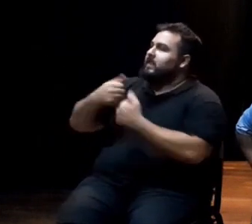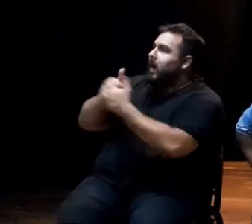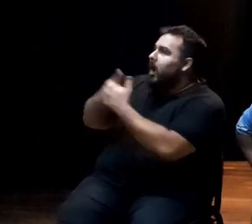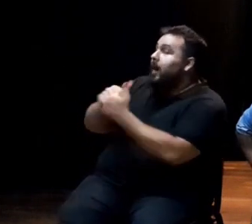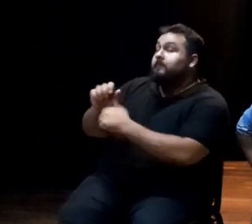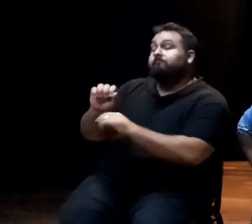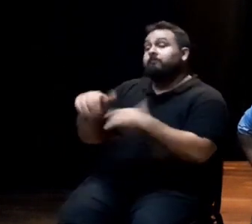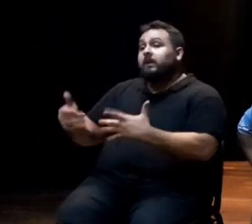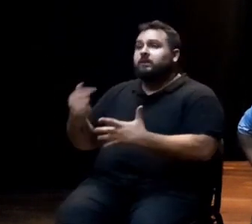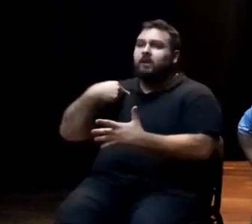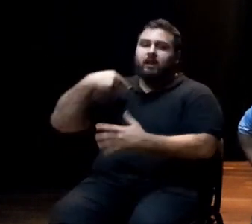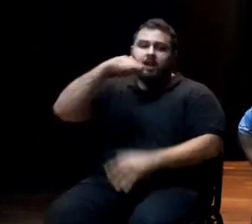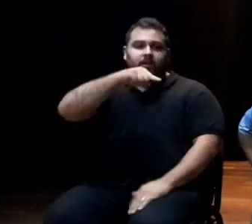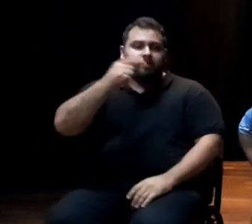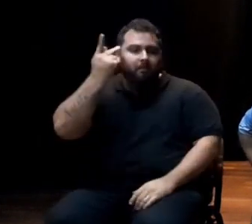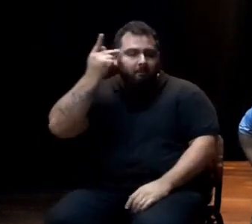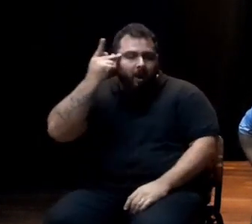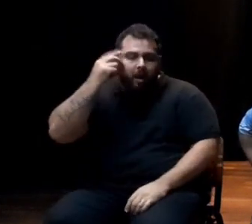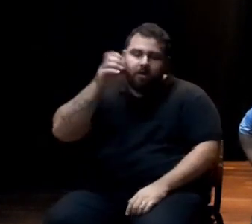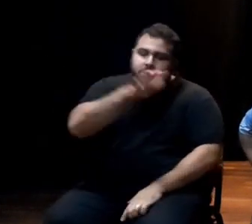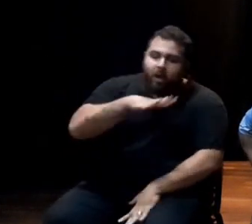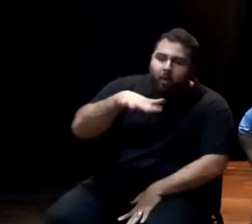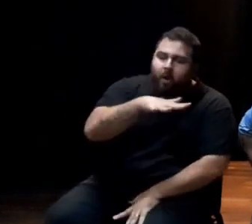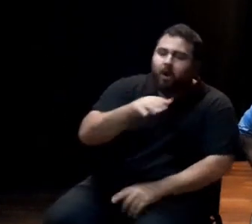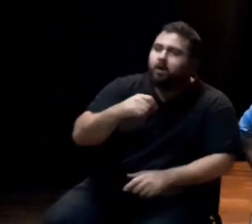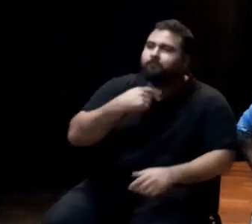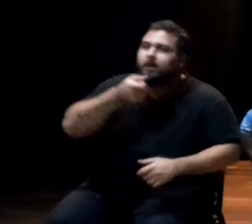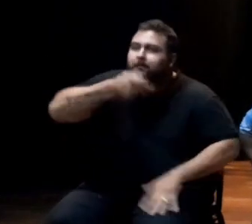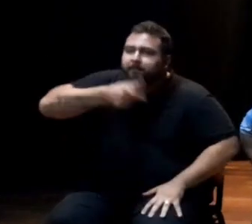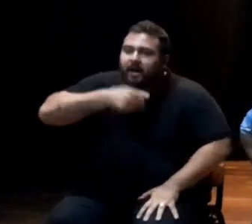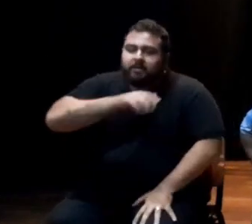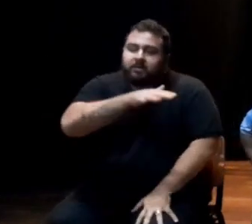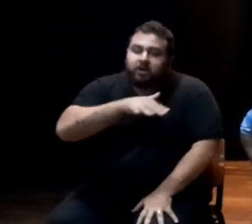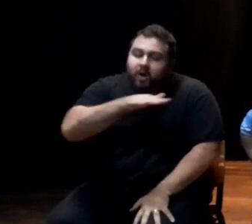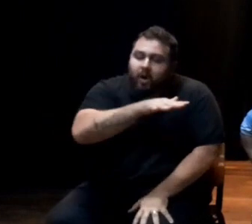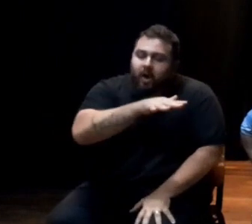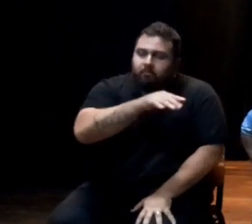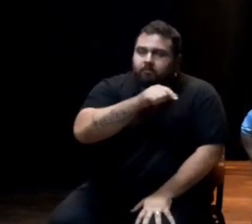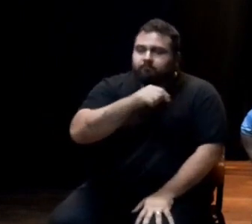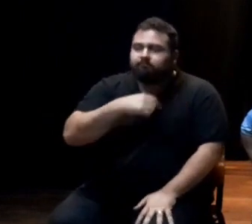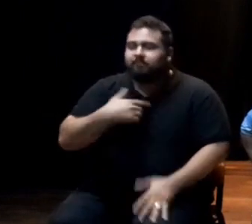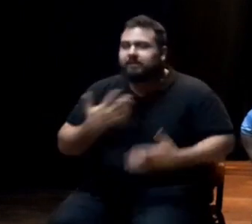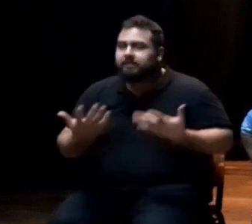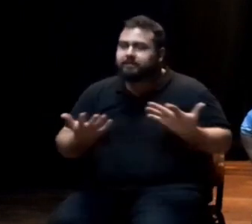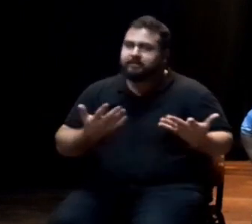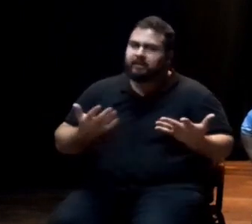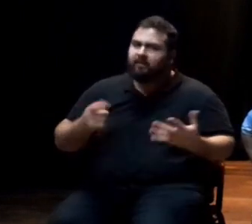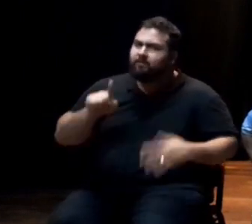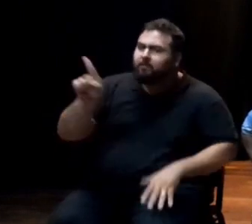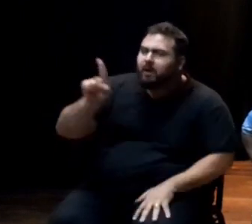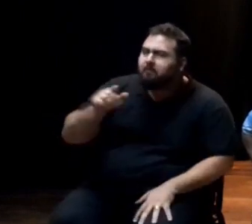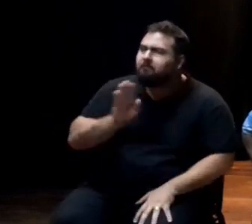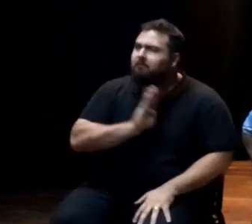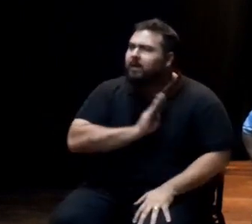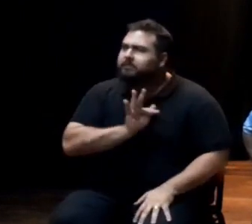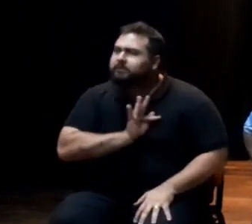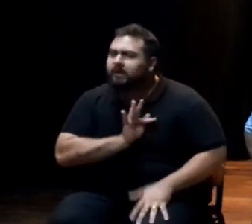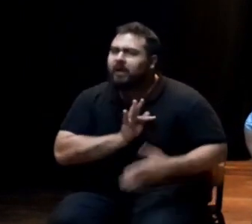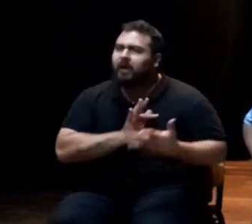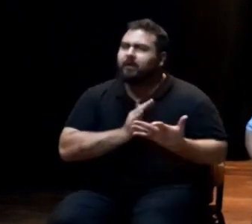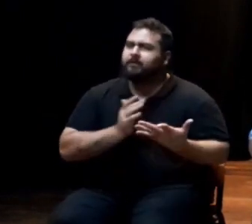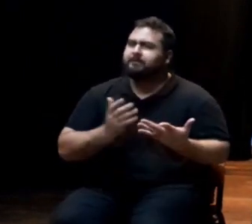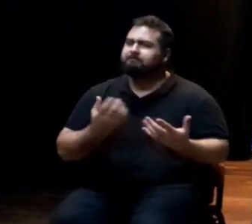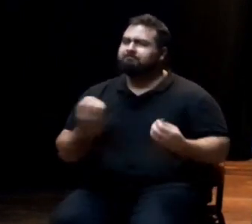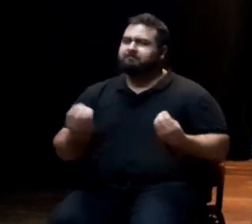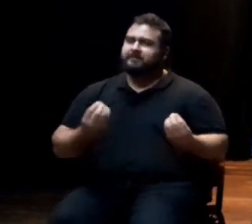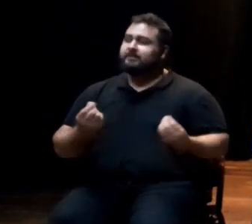São Paulo e eles usam uma coisa assim, regional, e você fala, tá, e aí? Foi pra Baixada? O que